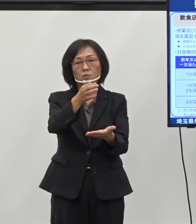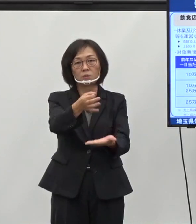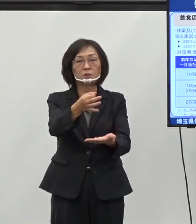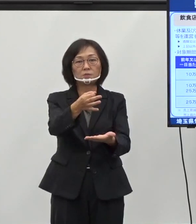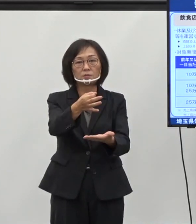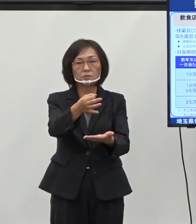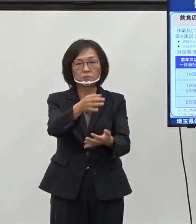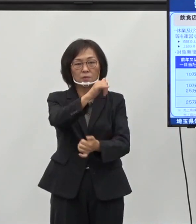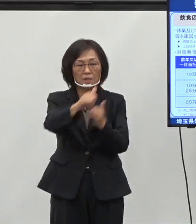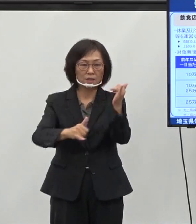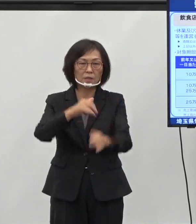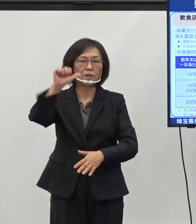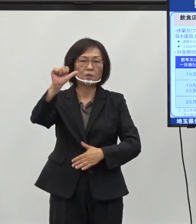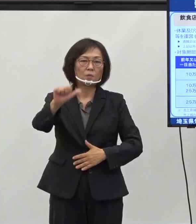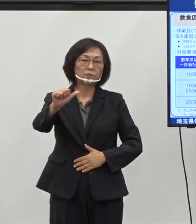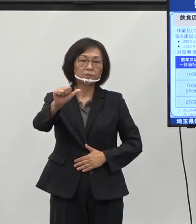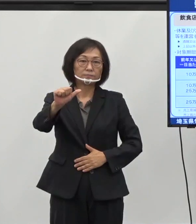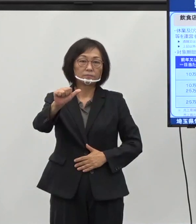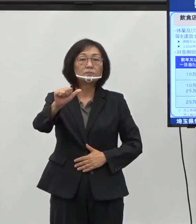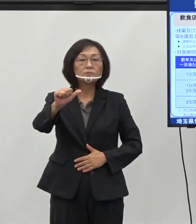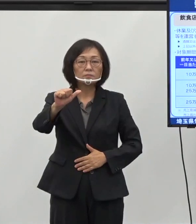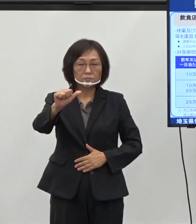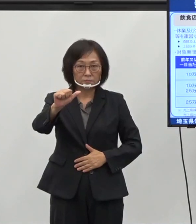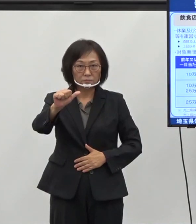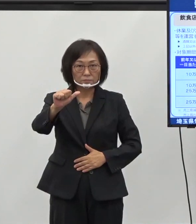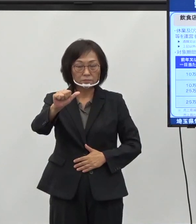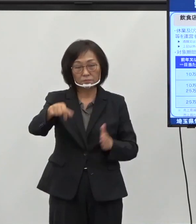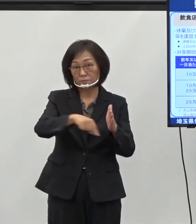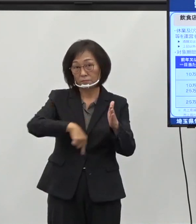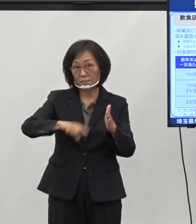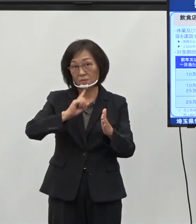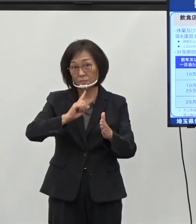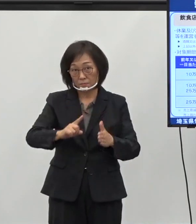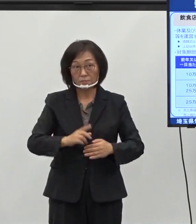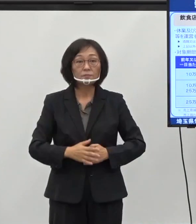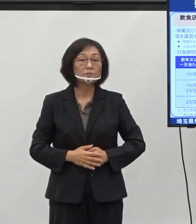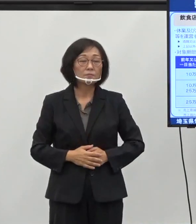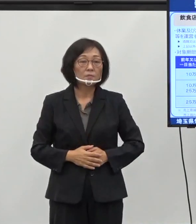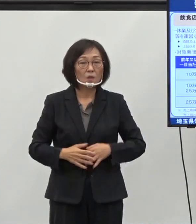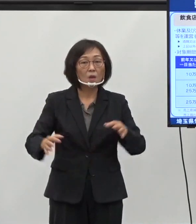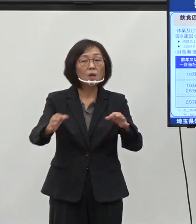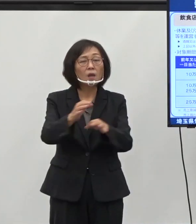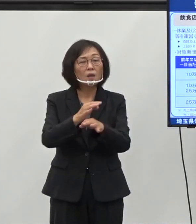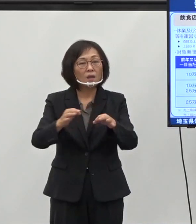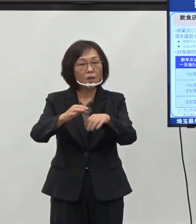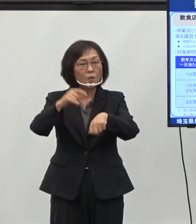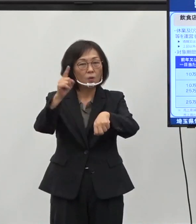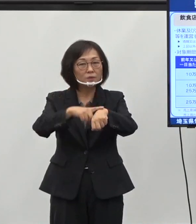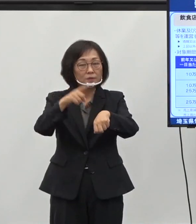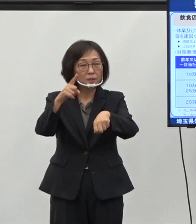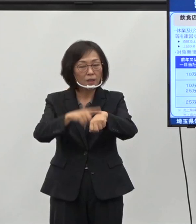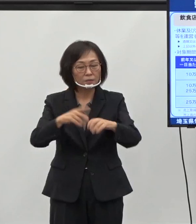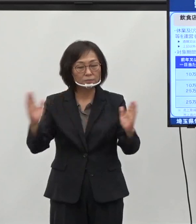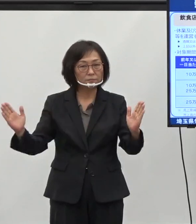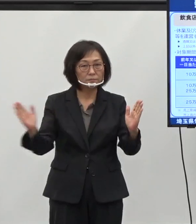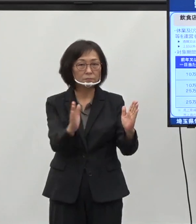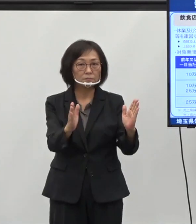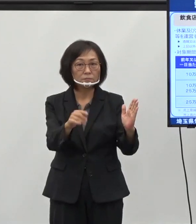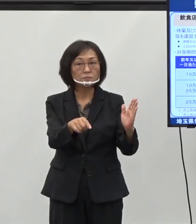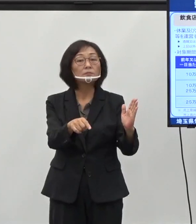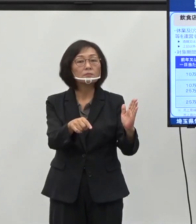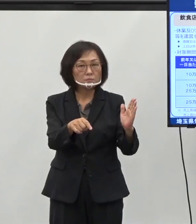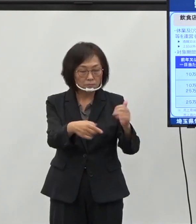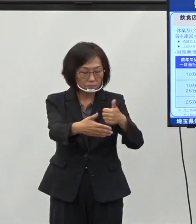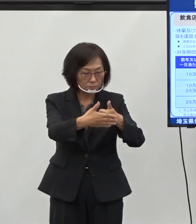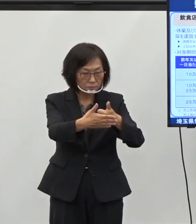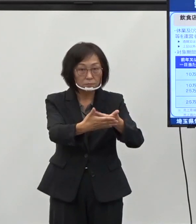は第5期となりますけれども、こちらについて申し上げます。こちらも 営業時間の短縮等の要請に応じてい